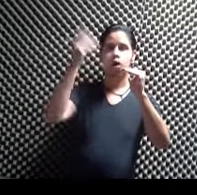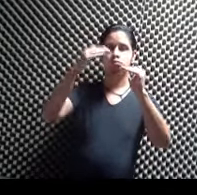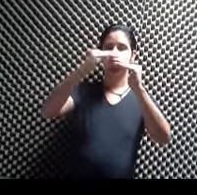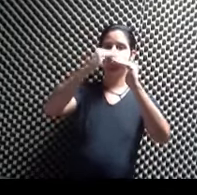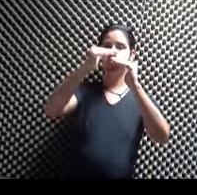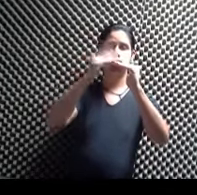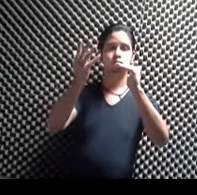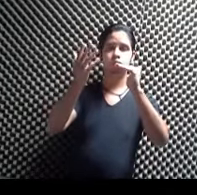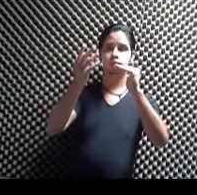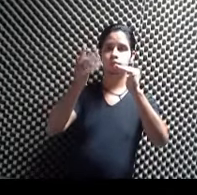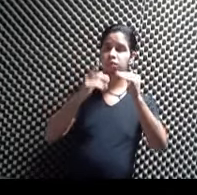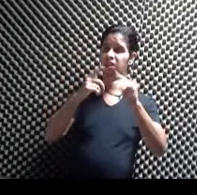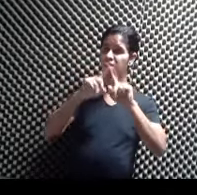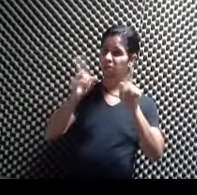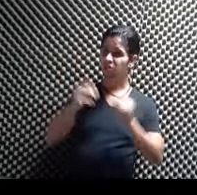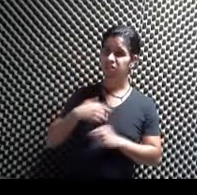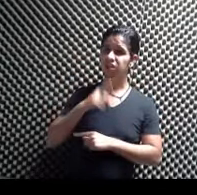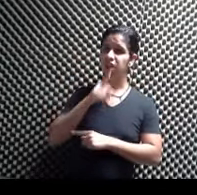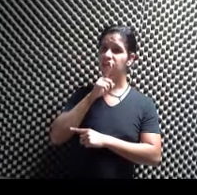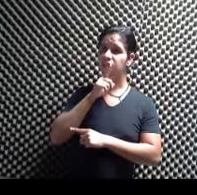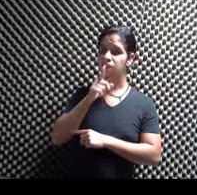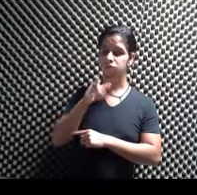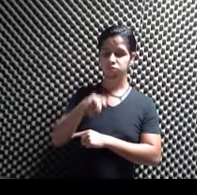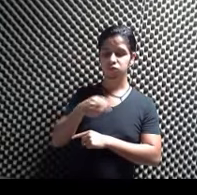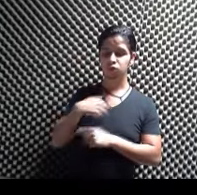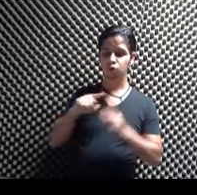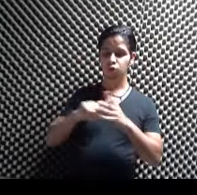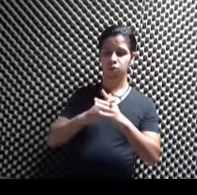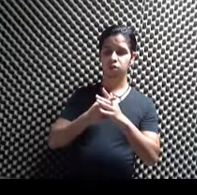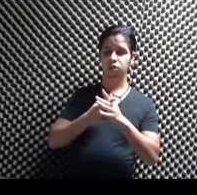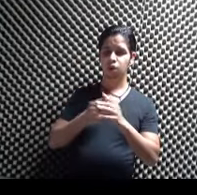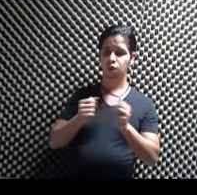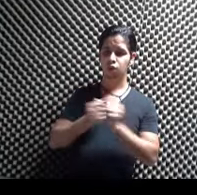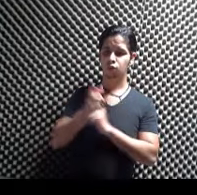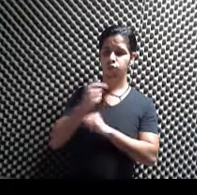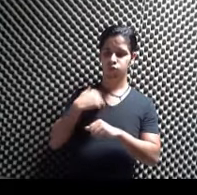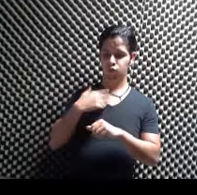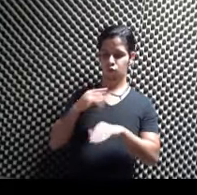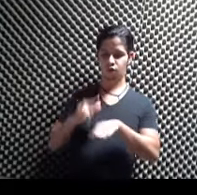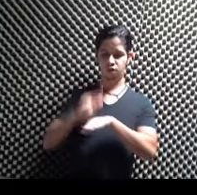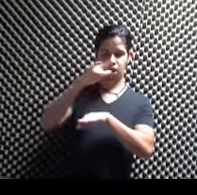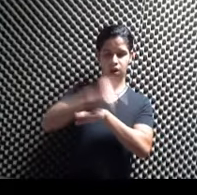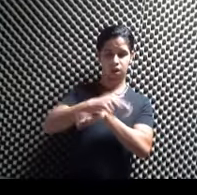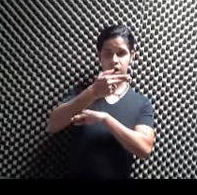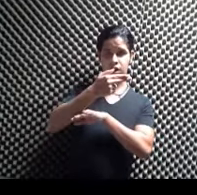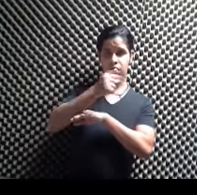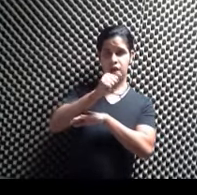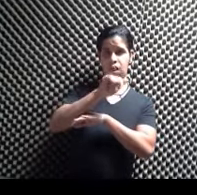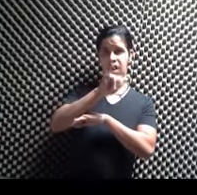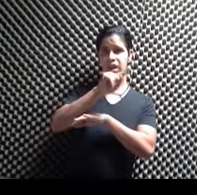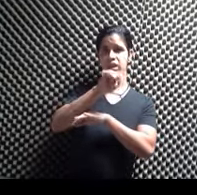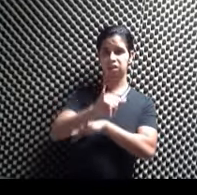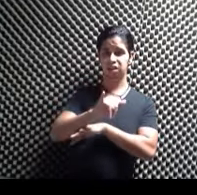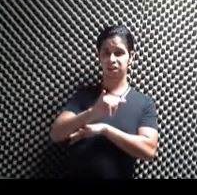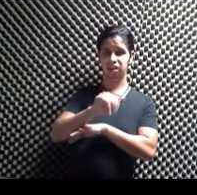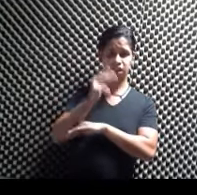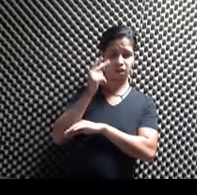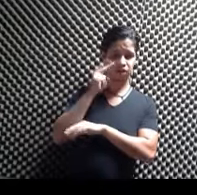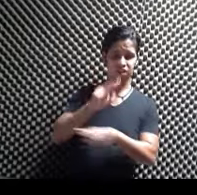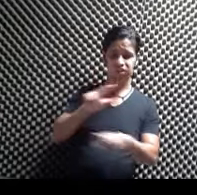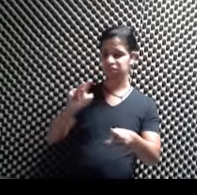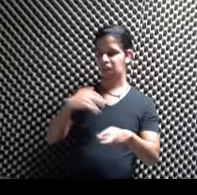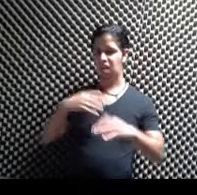Pero realmente Mochilas empieza luego de un viaje a Haití. Okay. Que pasa el terremoto, fui con una amiga a ayudarla a montar